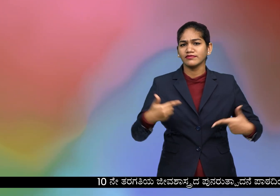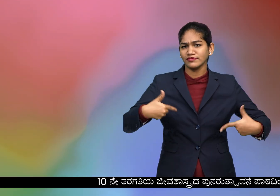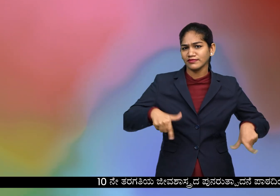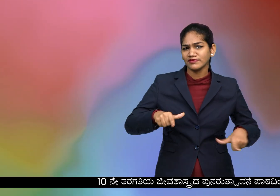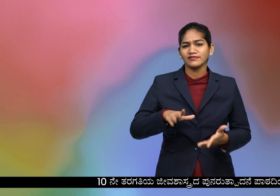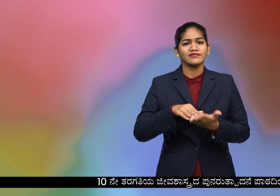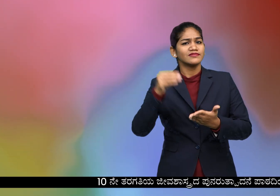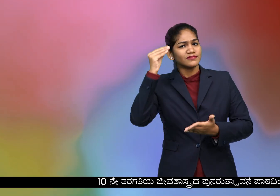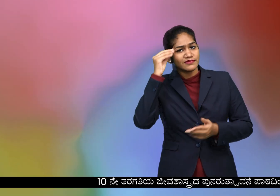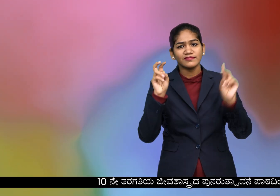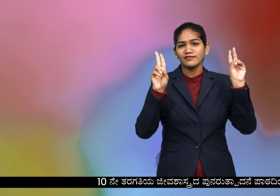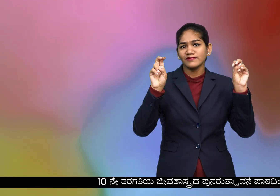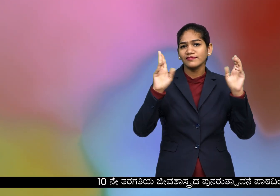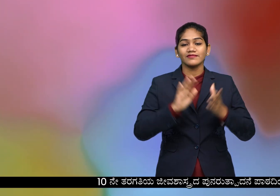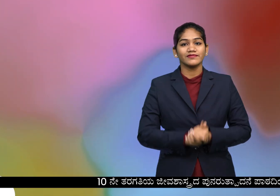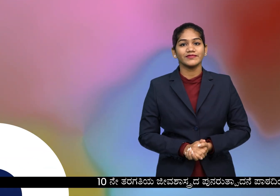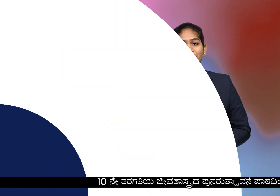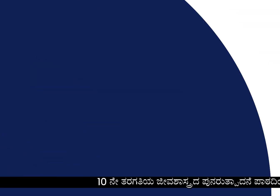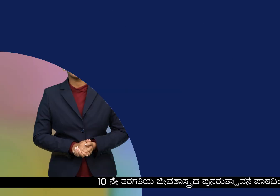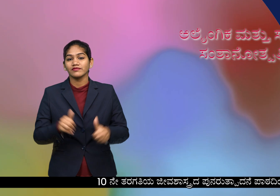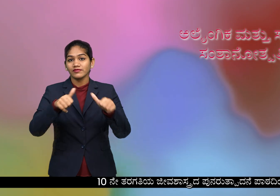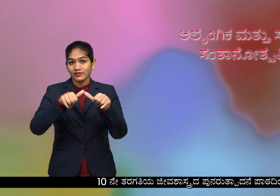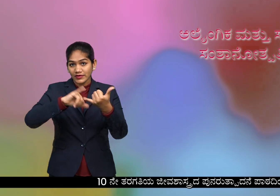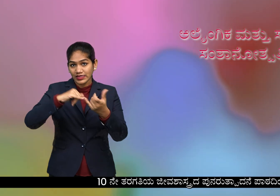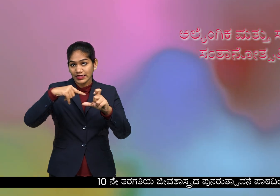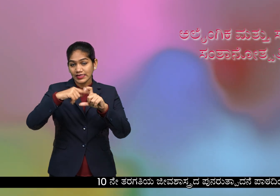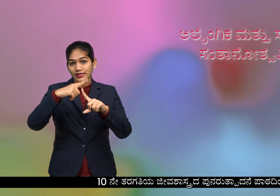10ನೇ ತರಗತಿಯ ಜೀವಶಾಸ್ತ್ರದ ಪುನರುತ್ಪಾದನೆ ಪಾಠದಿಂದ